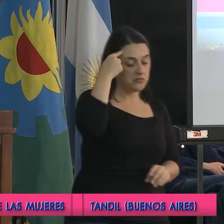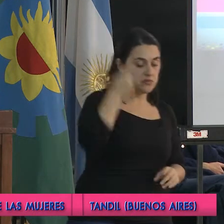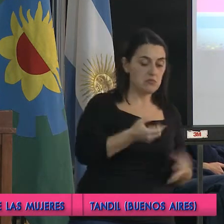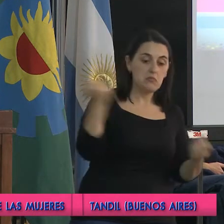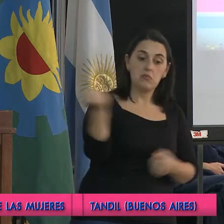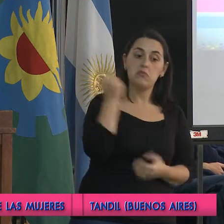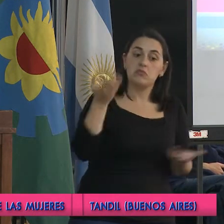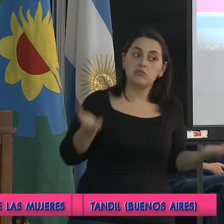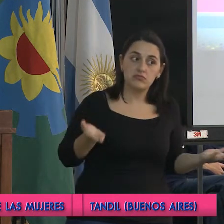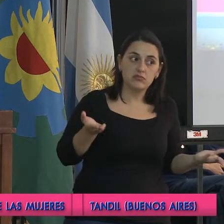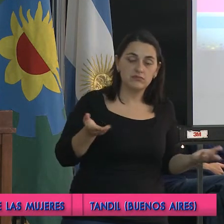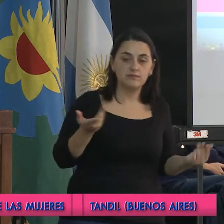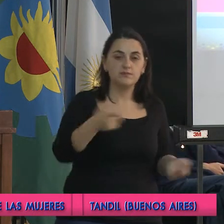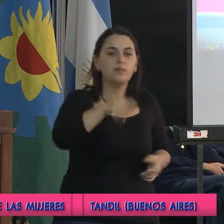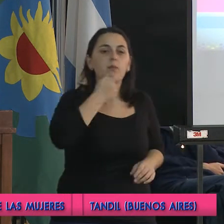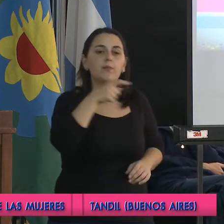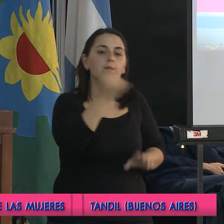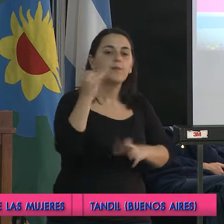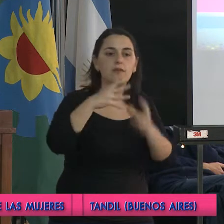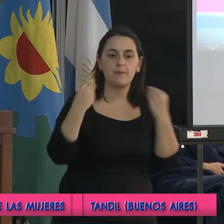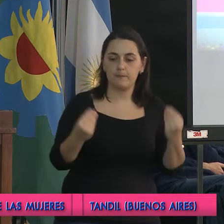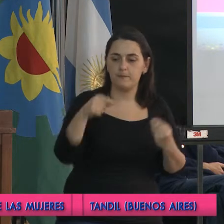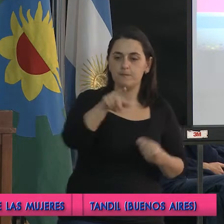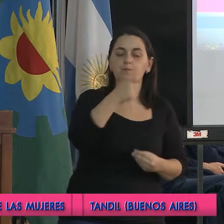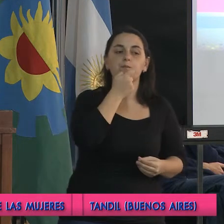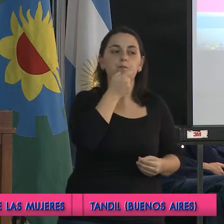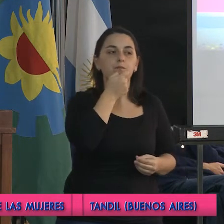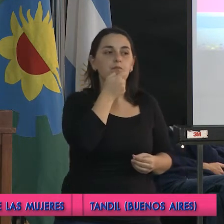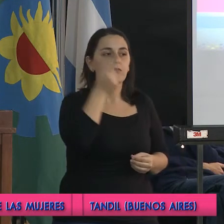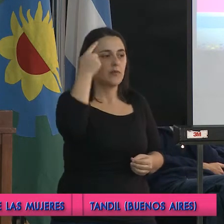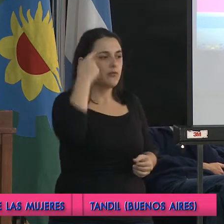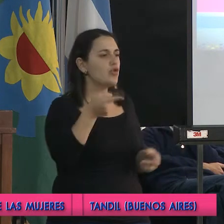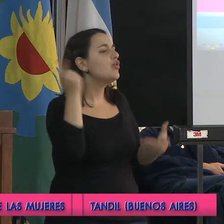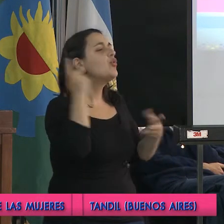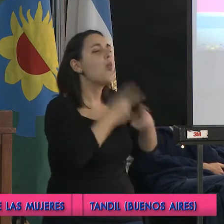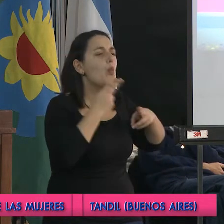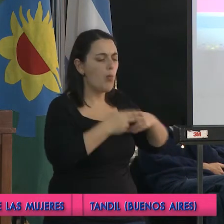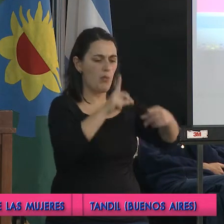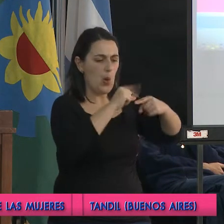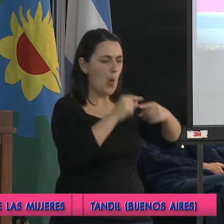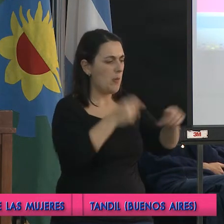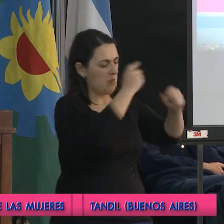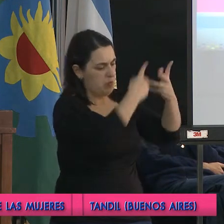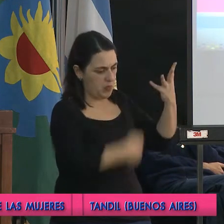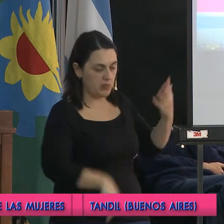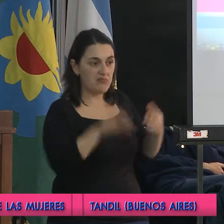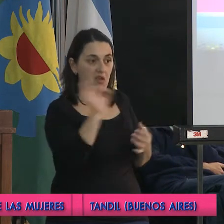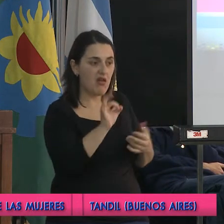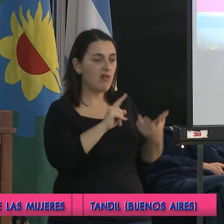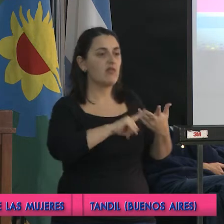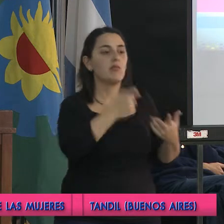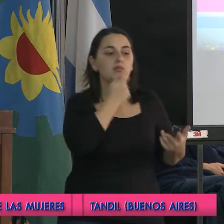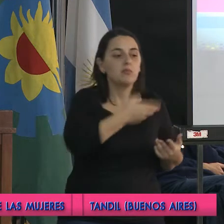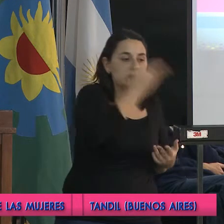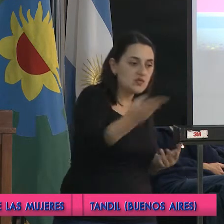las catástrofes, como por ejemplo evitar la magnificación de datos que incrementen el pánico o respetar la